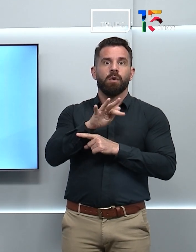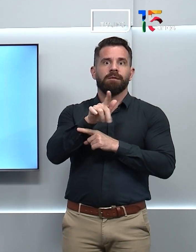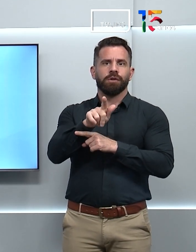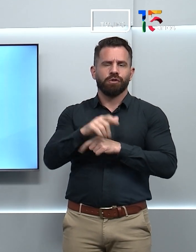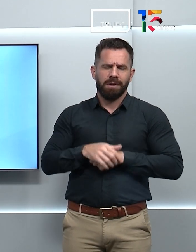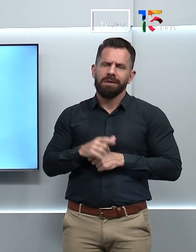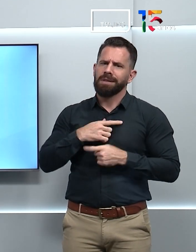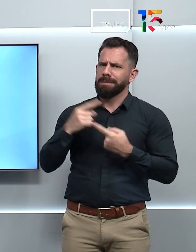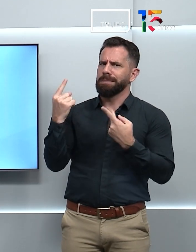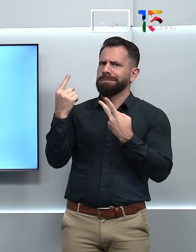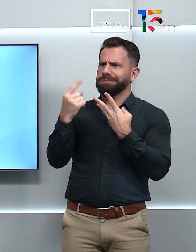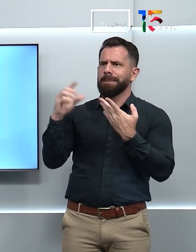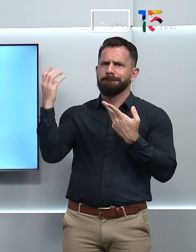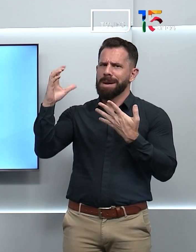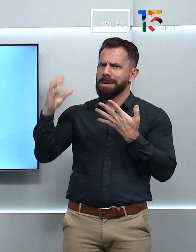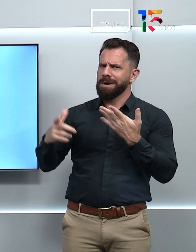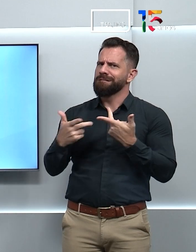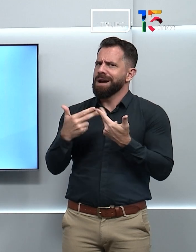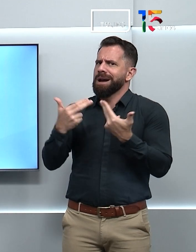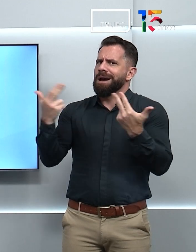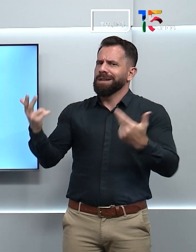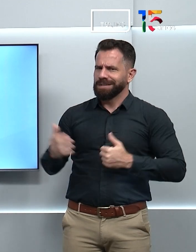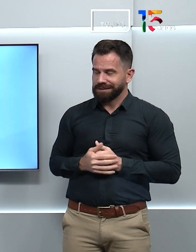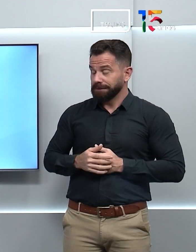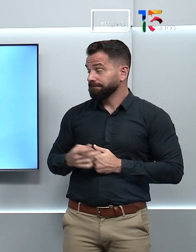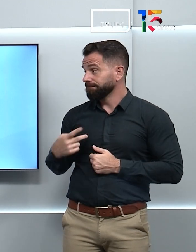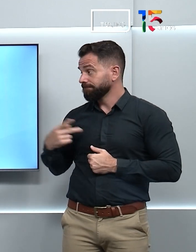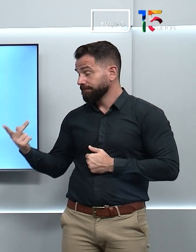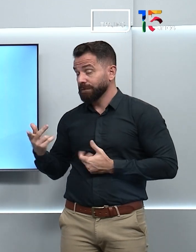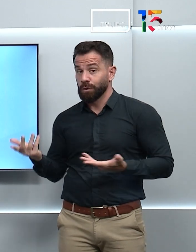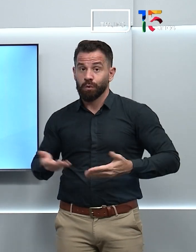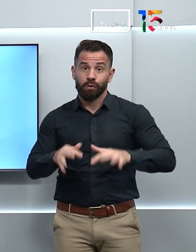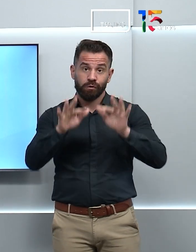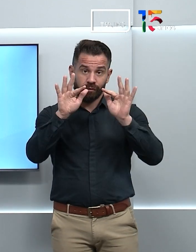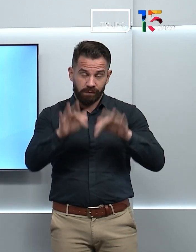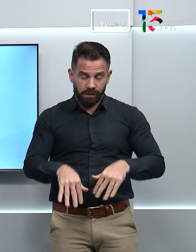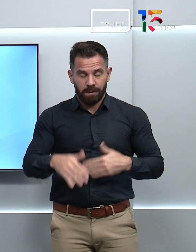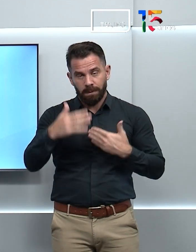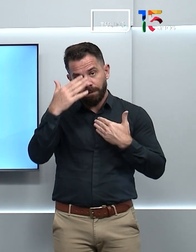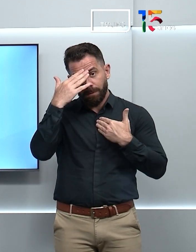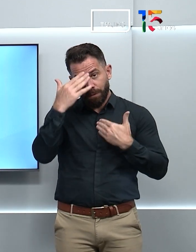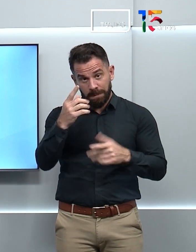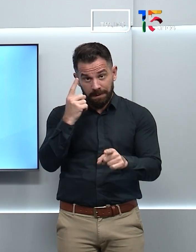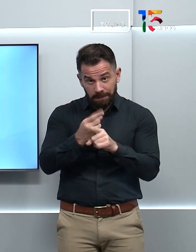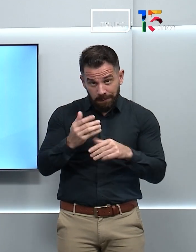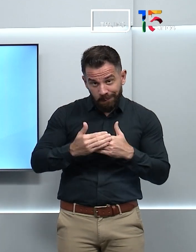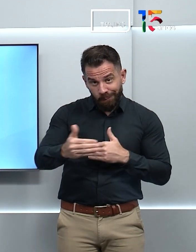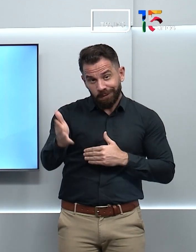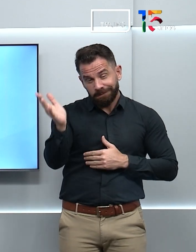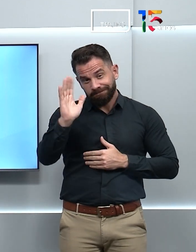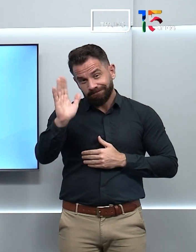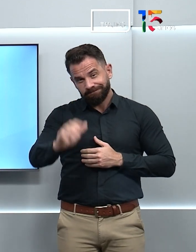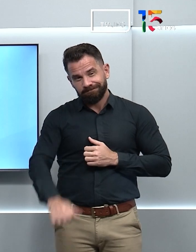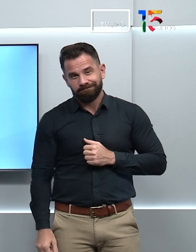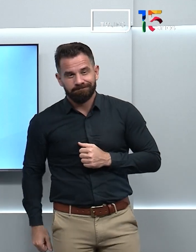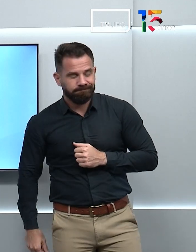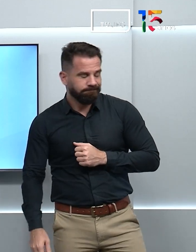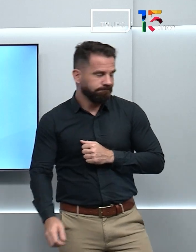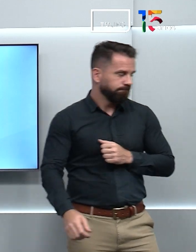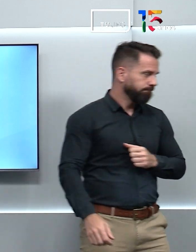A gente tem produzido muito conteúdo por lá, viu? Bom, nós ficamos por aqui e eu te encontro em uma próxima. Até mais!